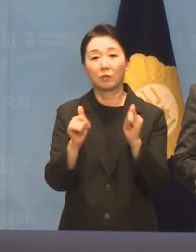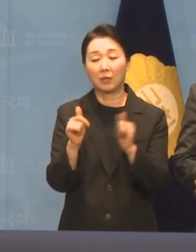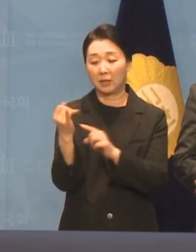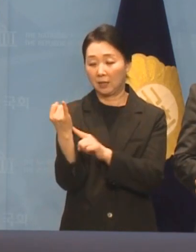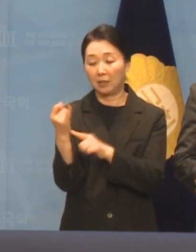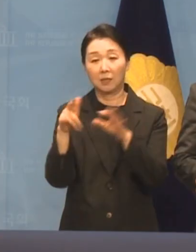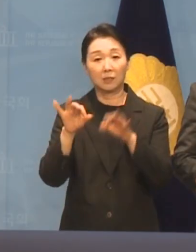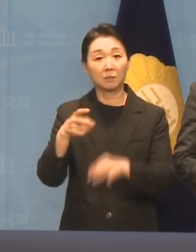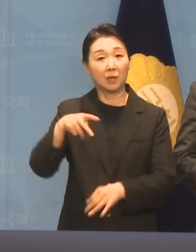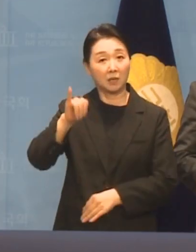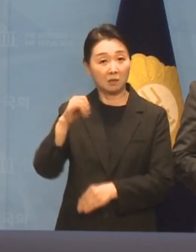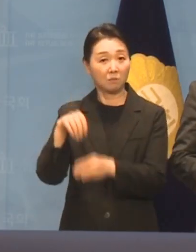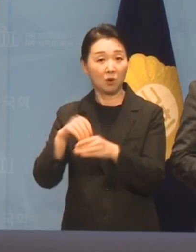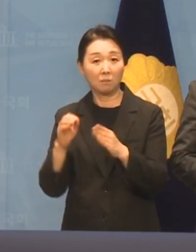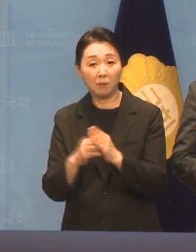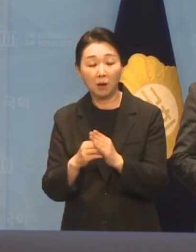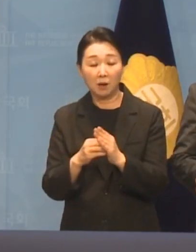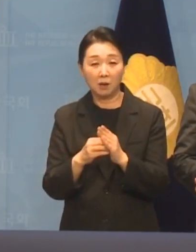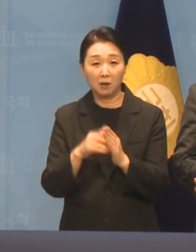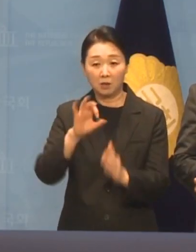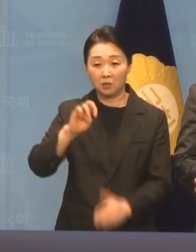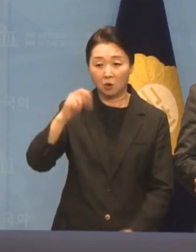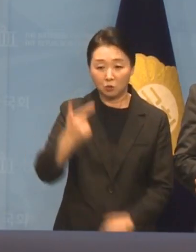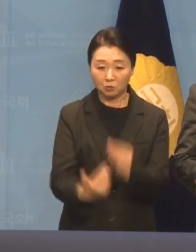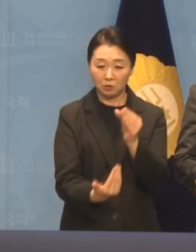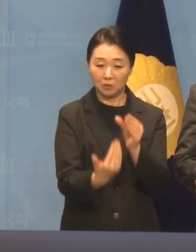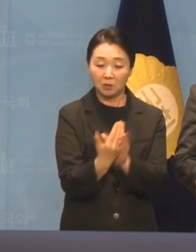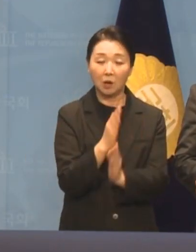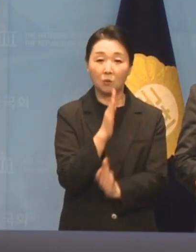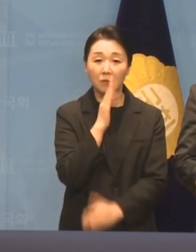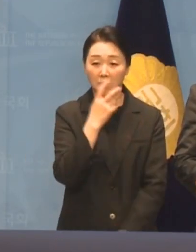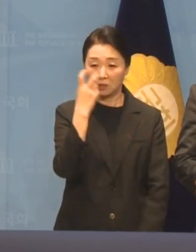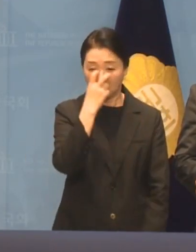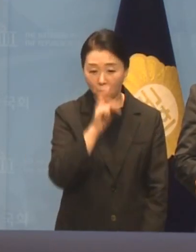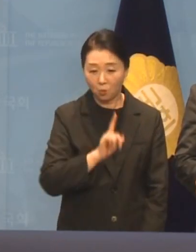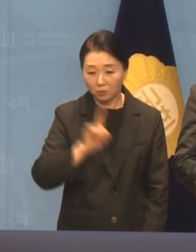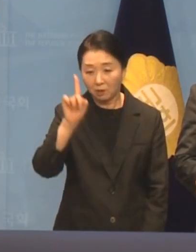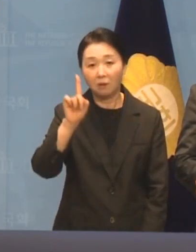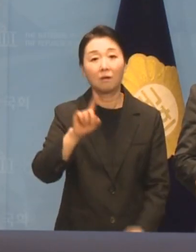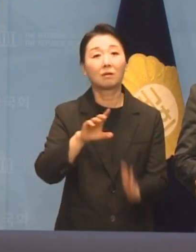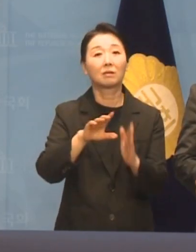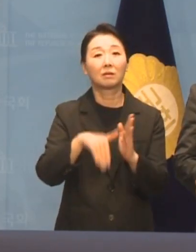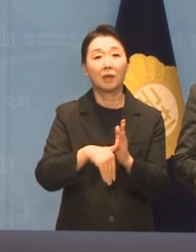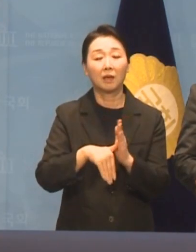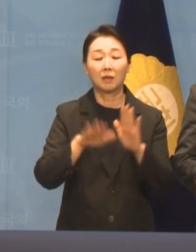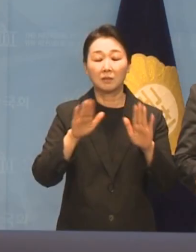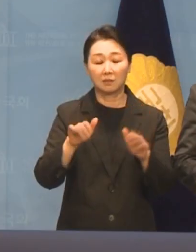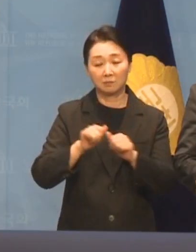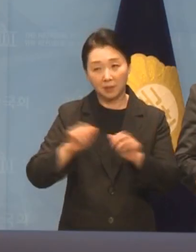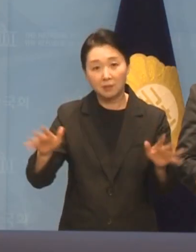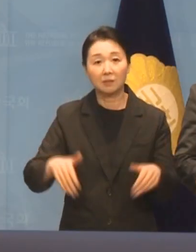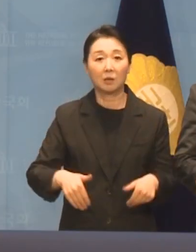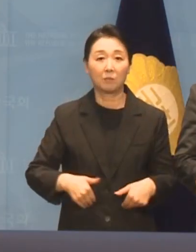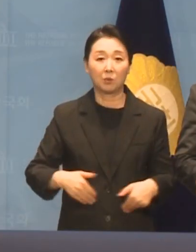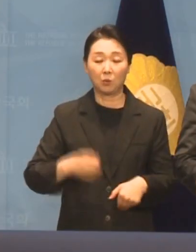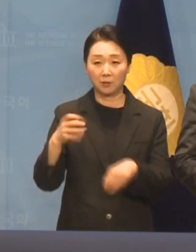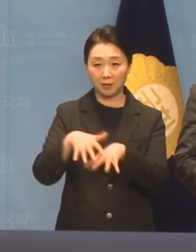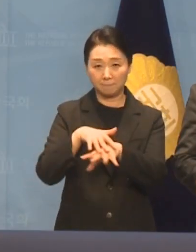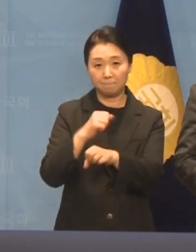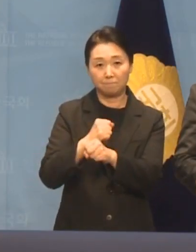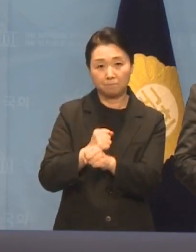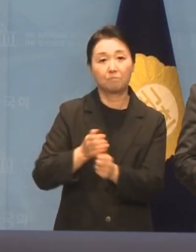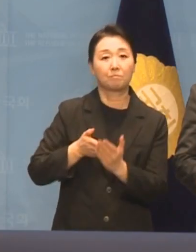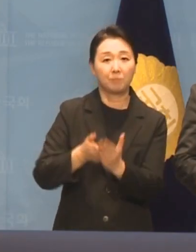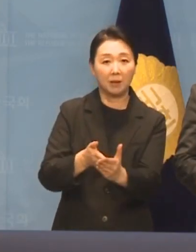포함된 여순 사건 진상보고서 작성기획단의 즉각적인 해체와 재구성을